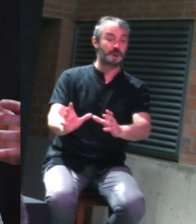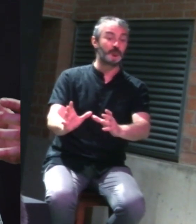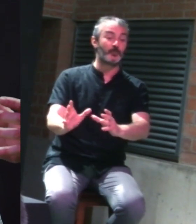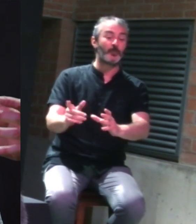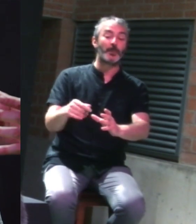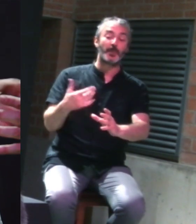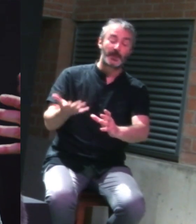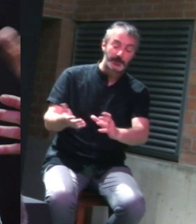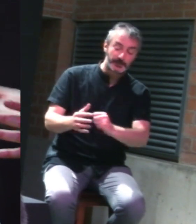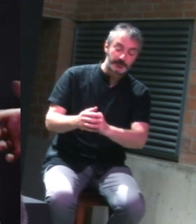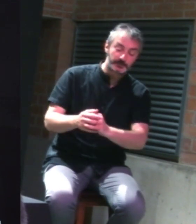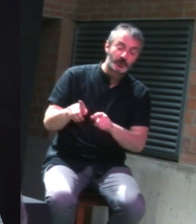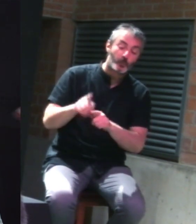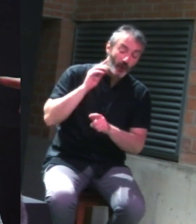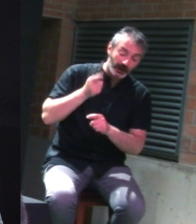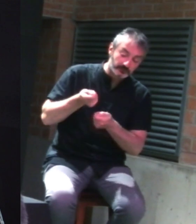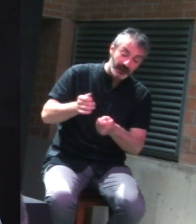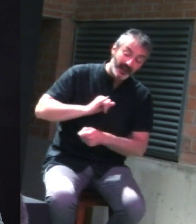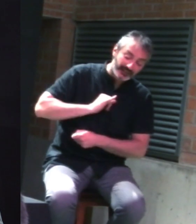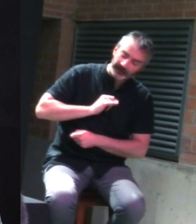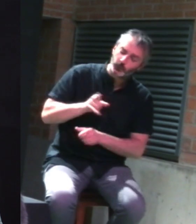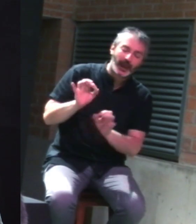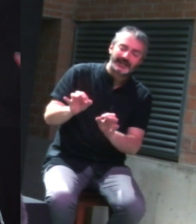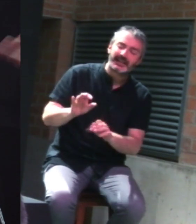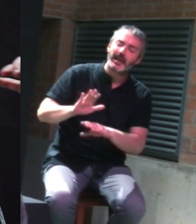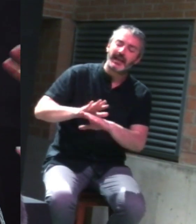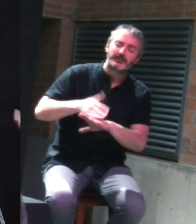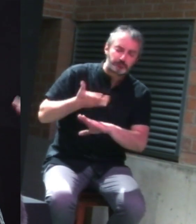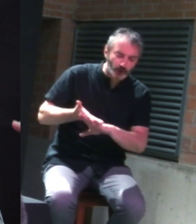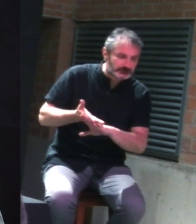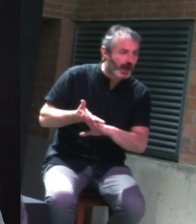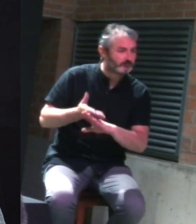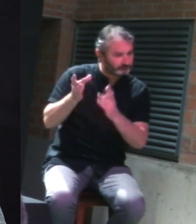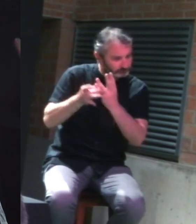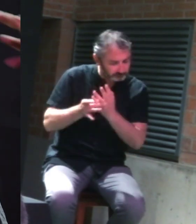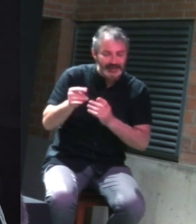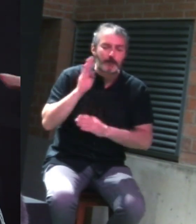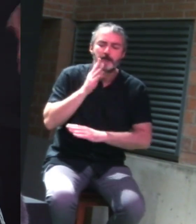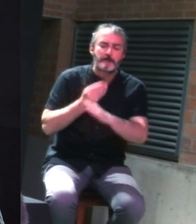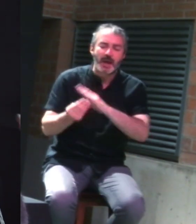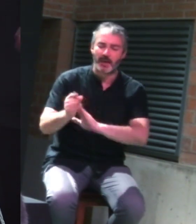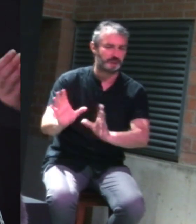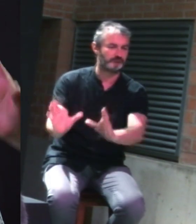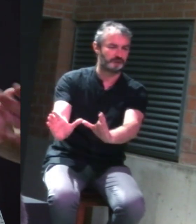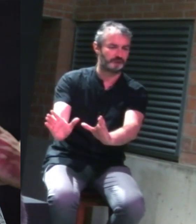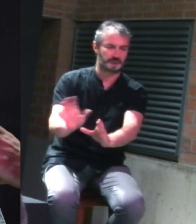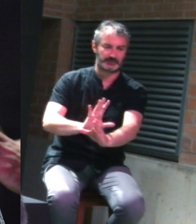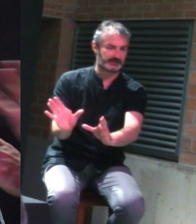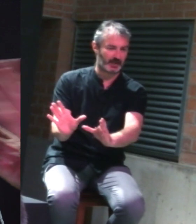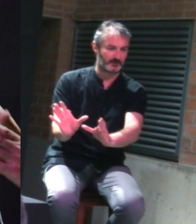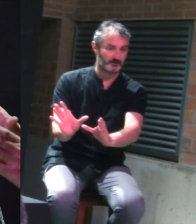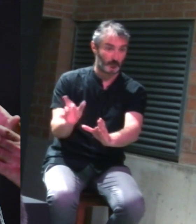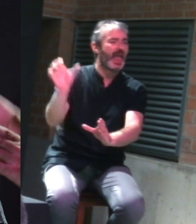una identidad única como madres y esposas. Las leyes que se aprobaron tanto